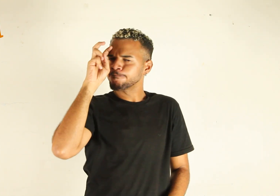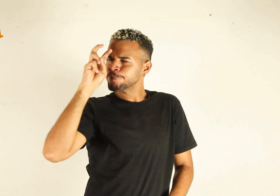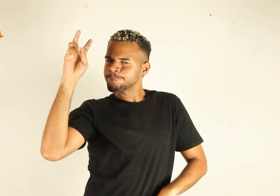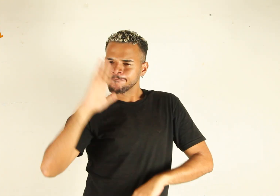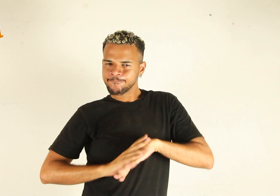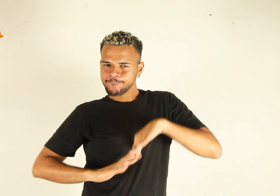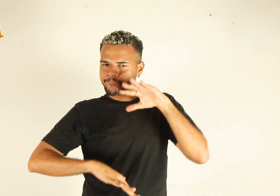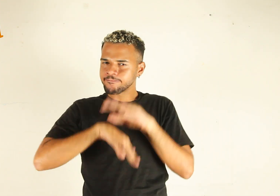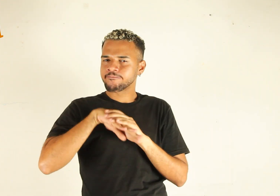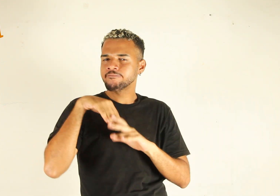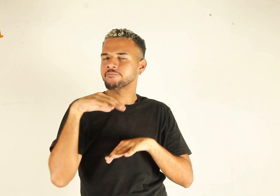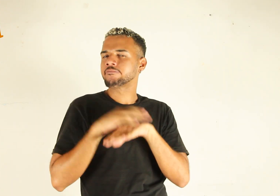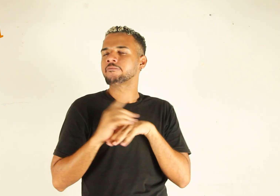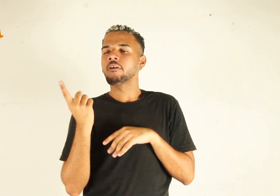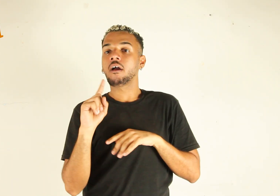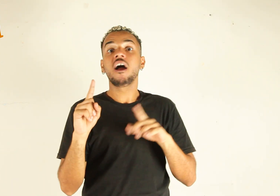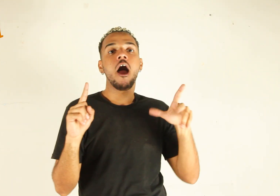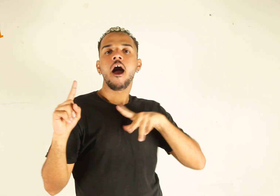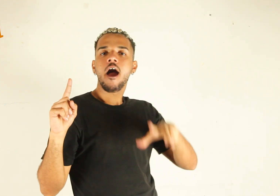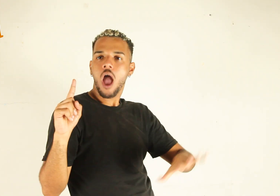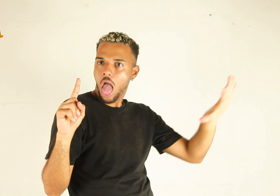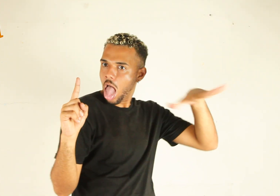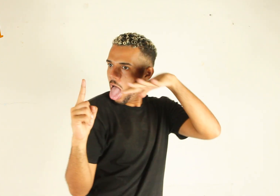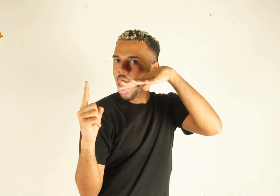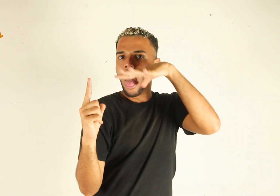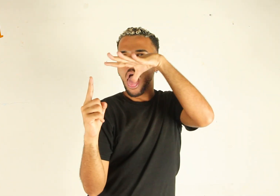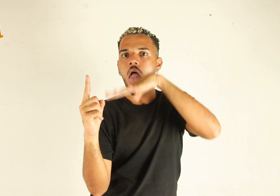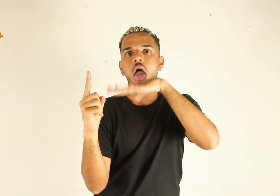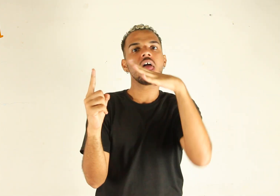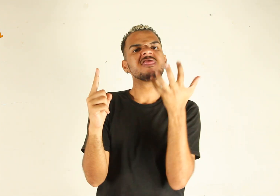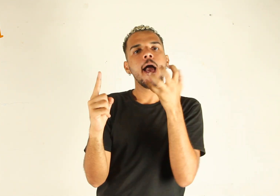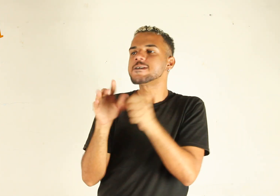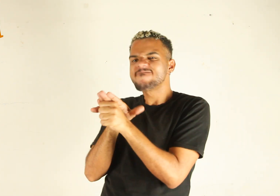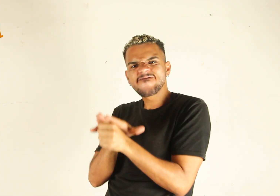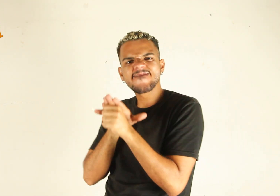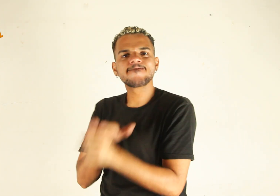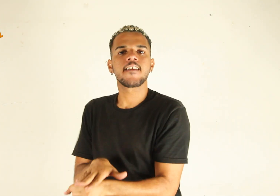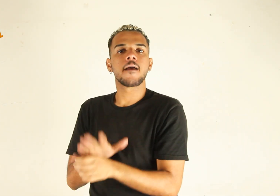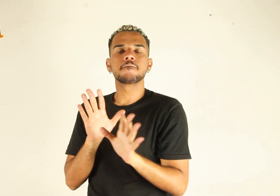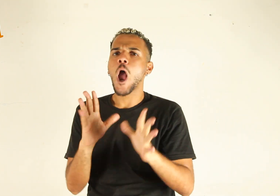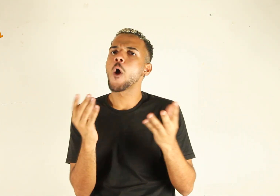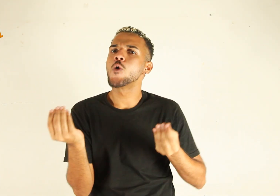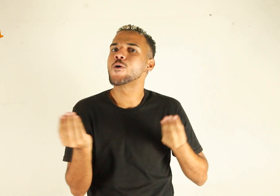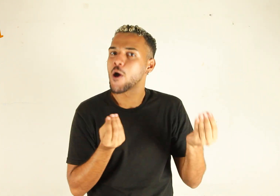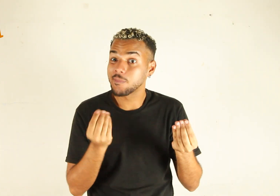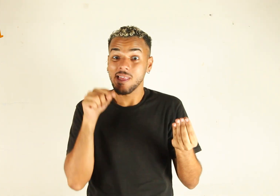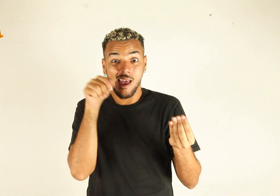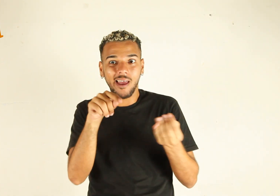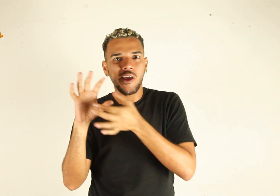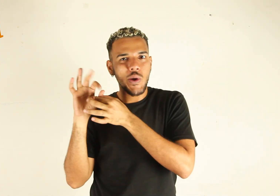os visitantes ambundos se sentavam em capas de veludo estendidas no chão. O arranjo dos assentos queria